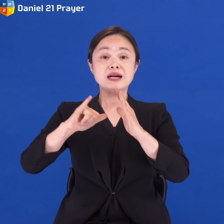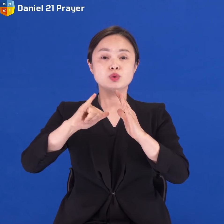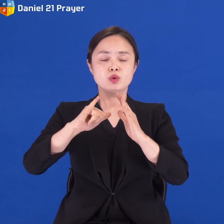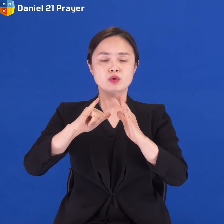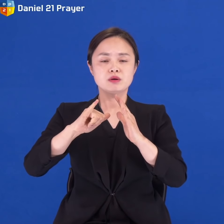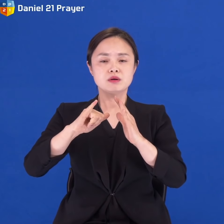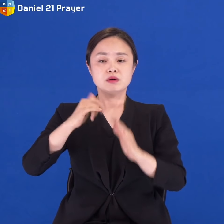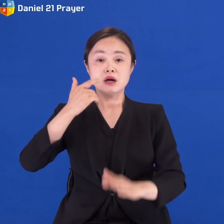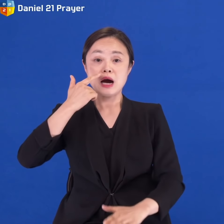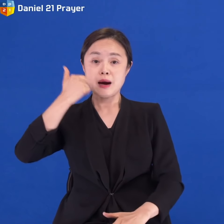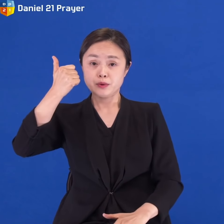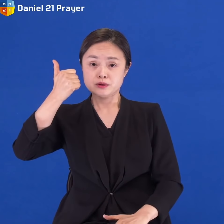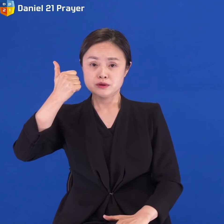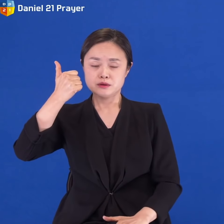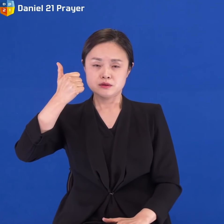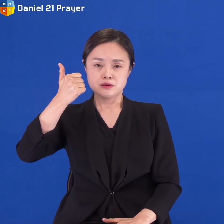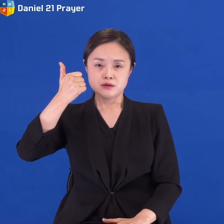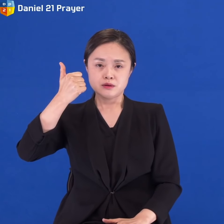가정 환경을